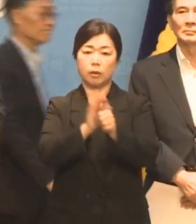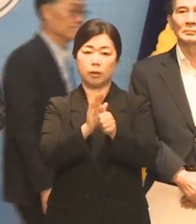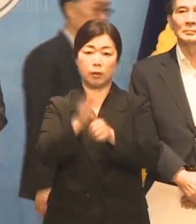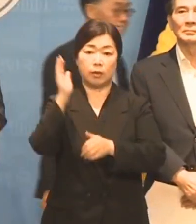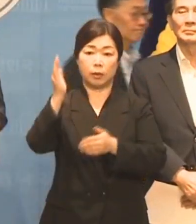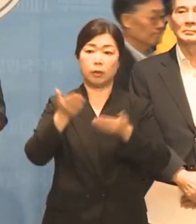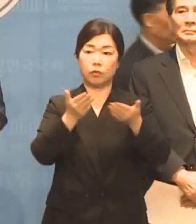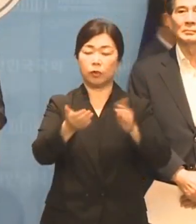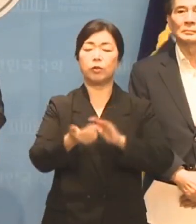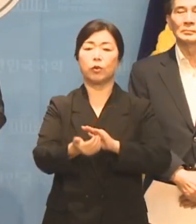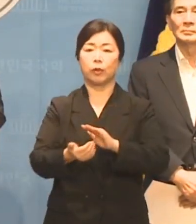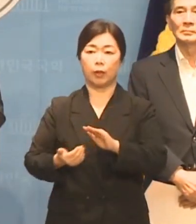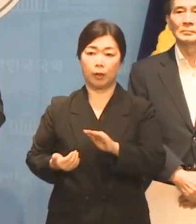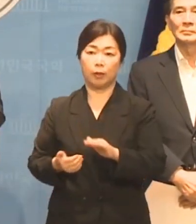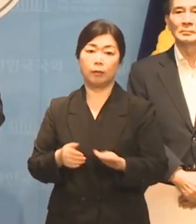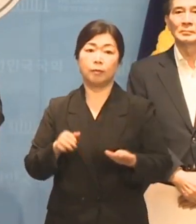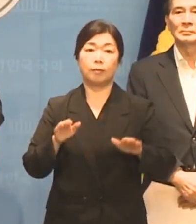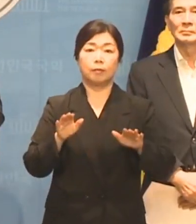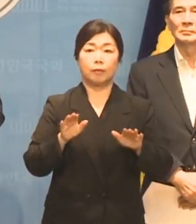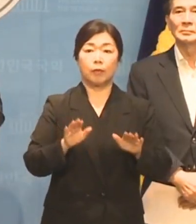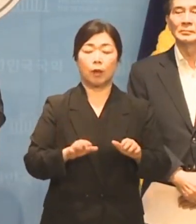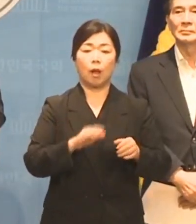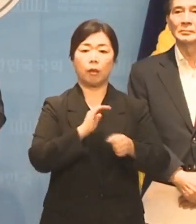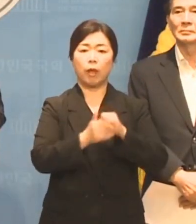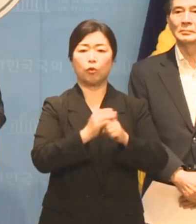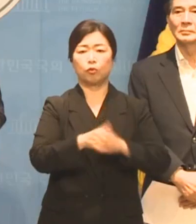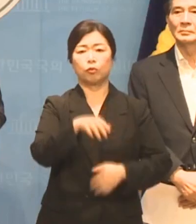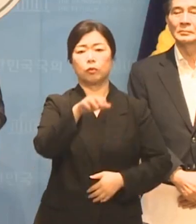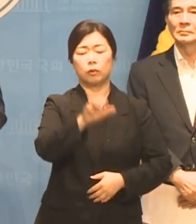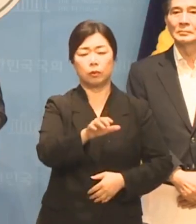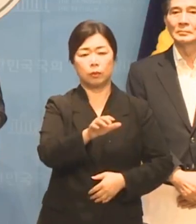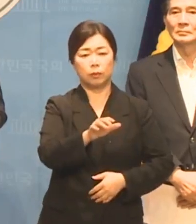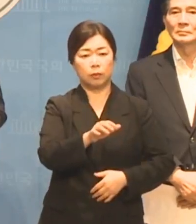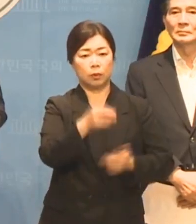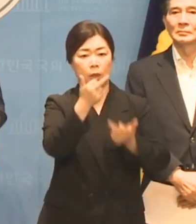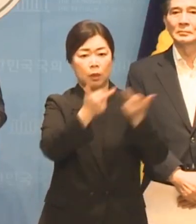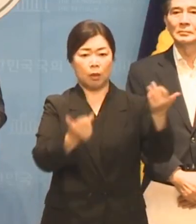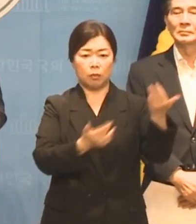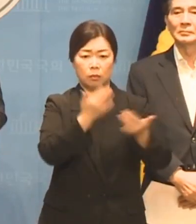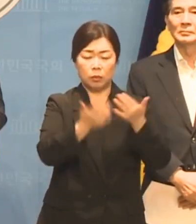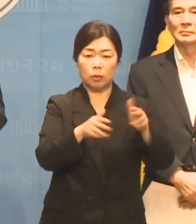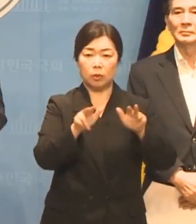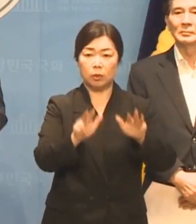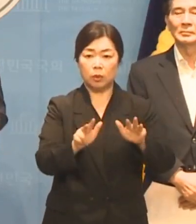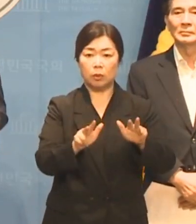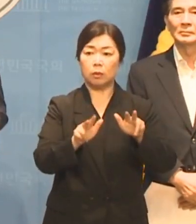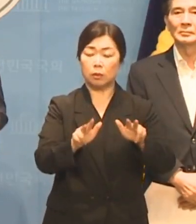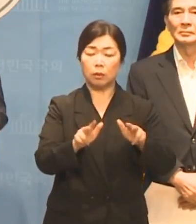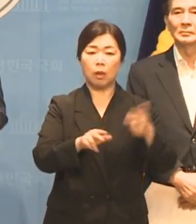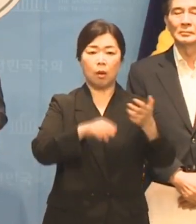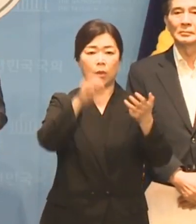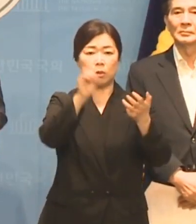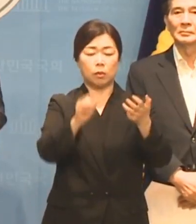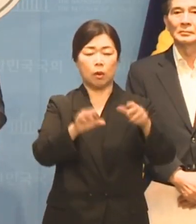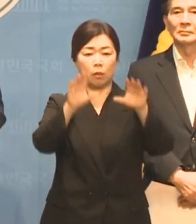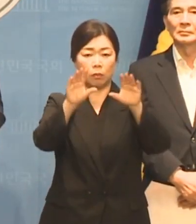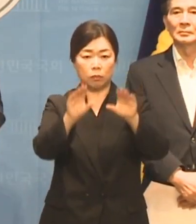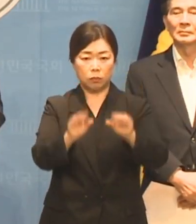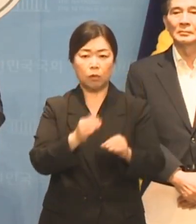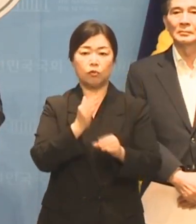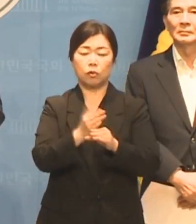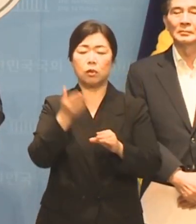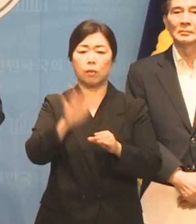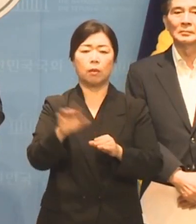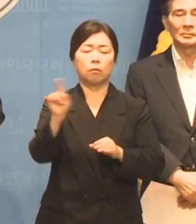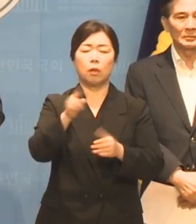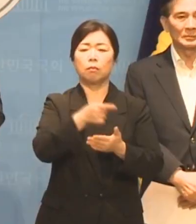기자회견 전에 먼저 대구의 근교에서 일어난 산불 지금 80% 정도 진압됐다고 하는데 아무 피해